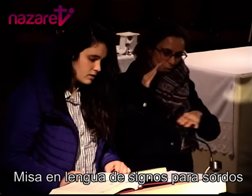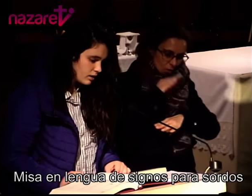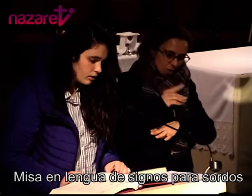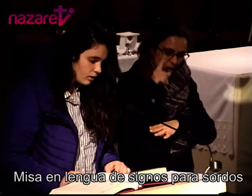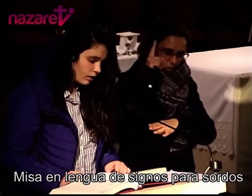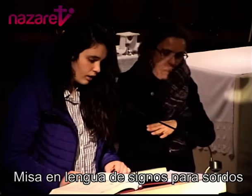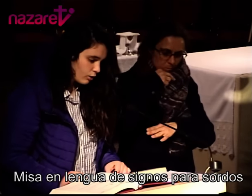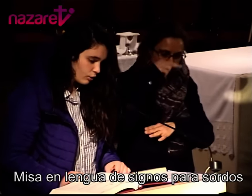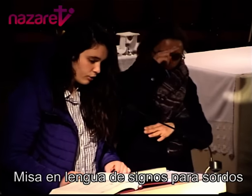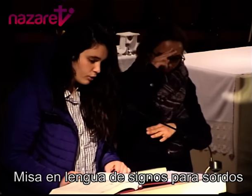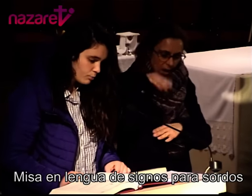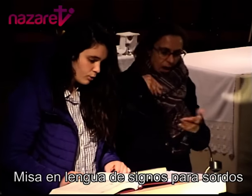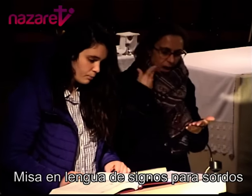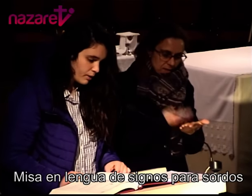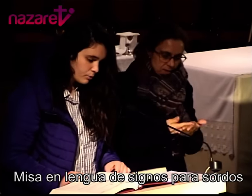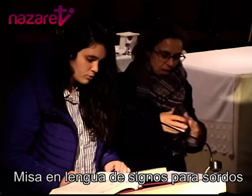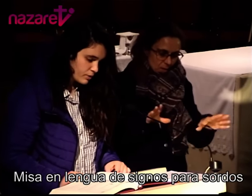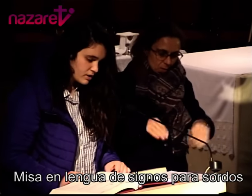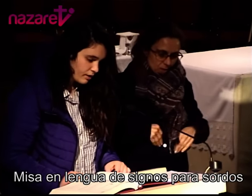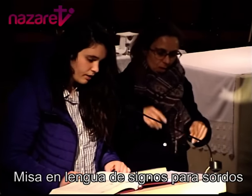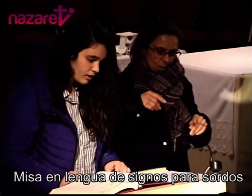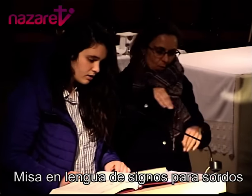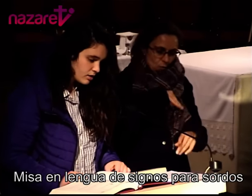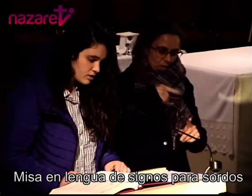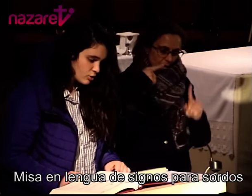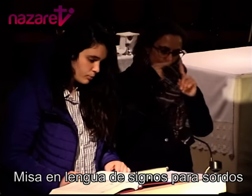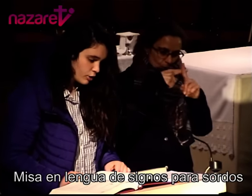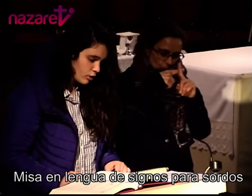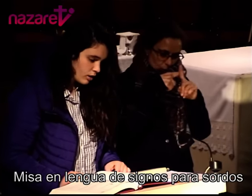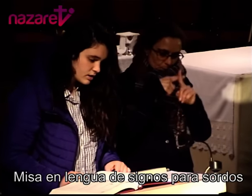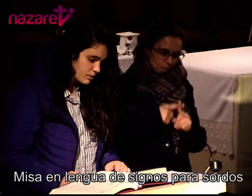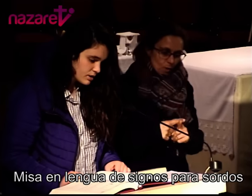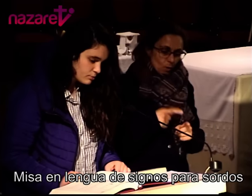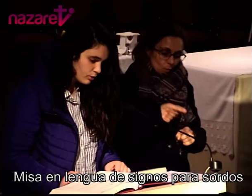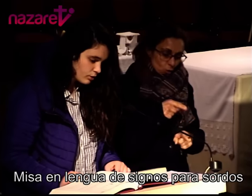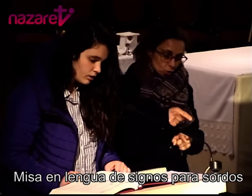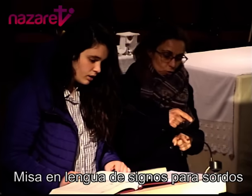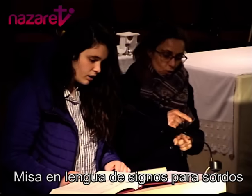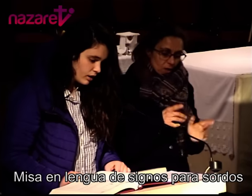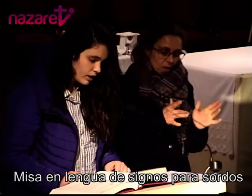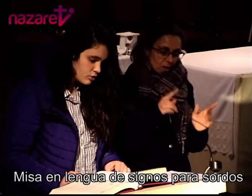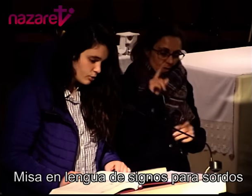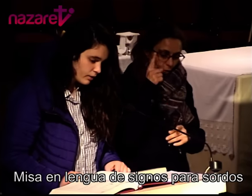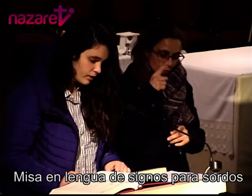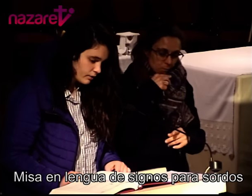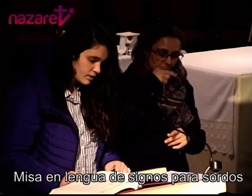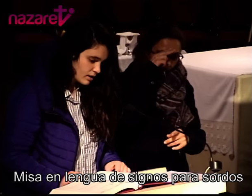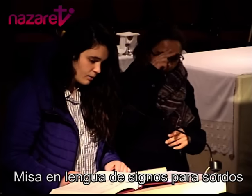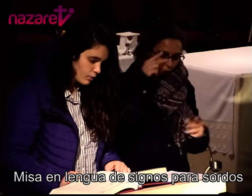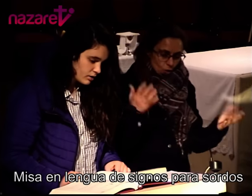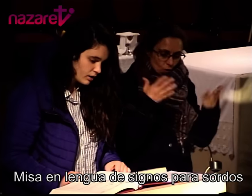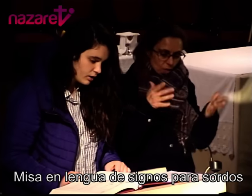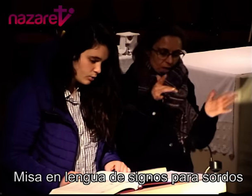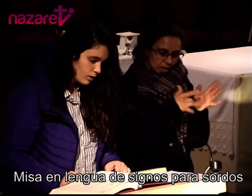Y así, reconocido como hombre por su presencia, se humilló a sí mismo, hecho obediente hasta